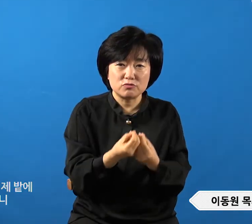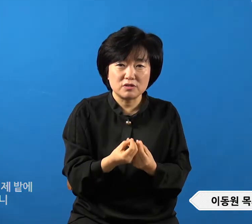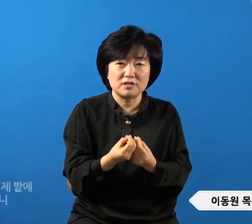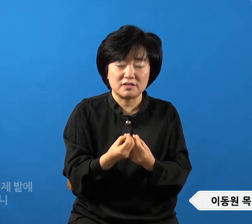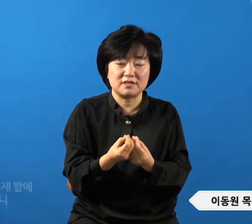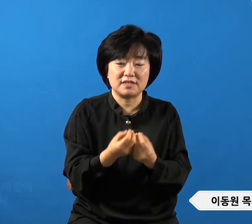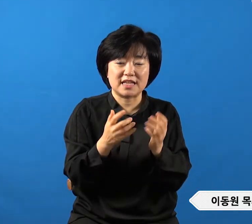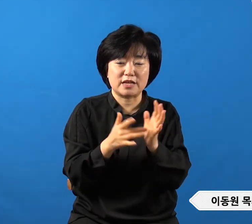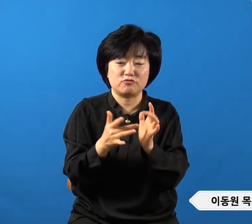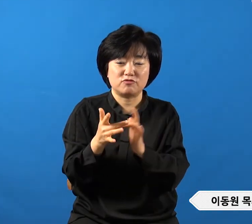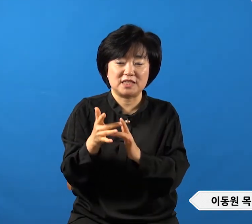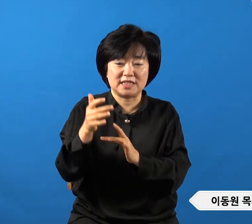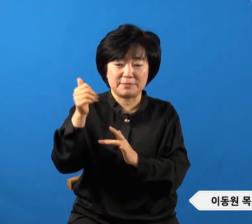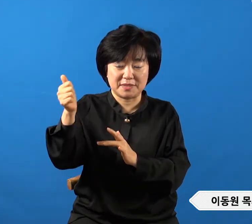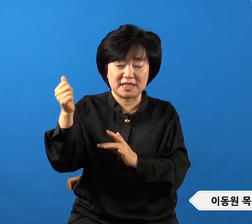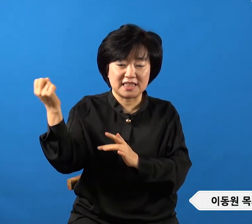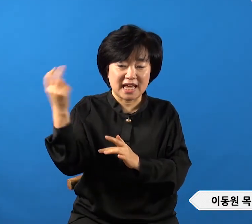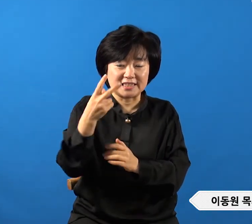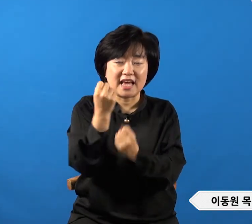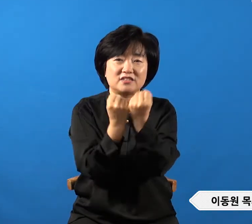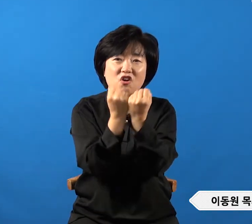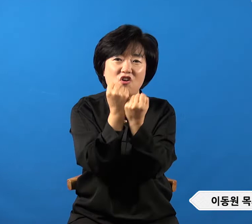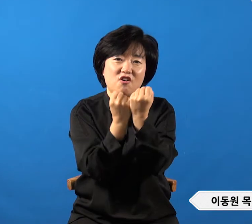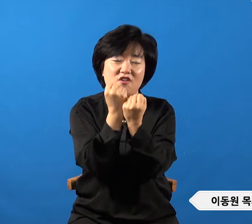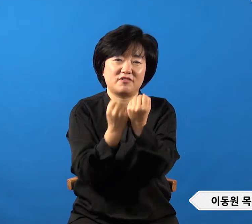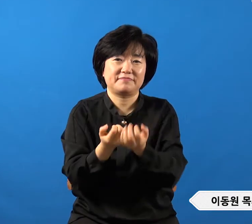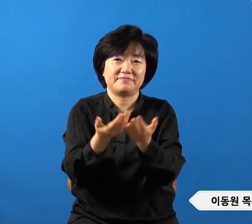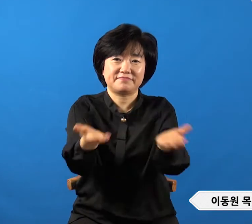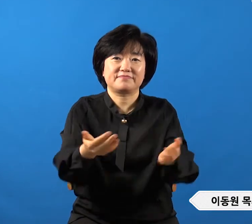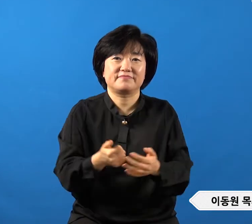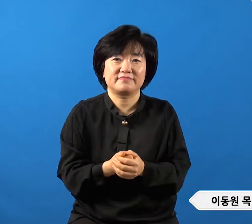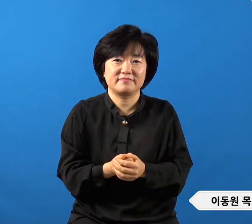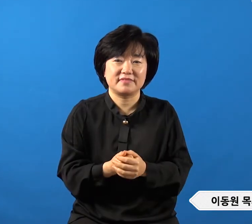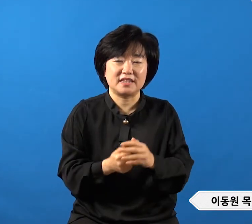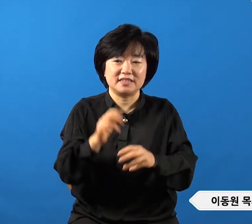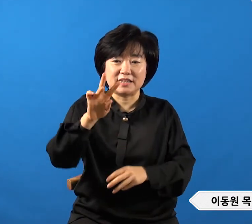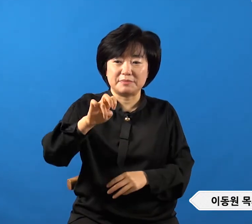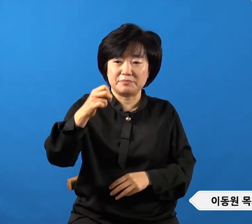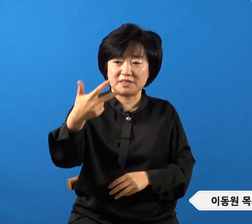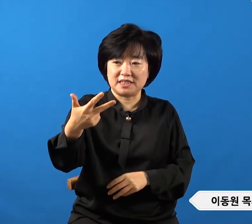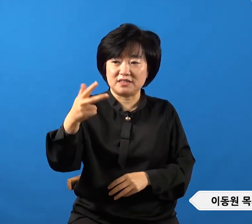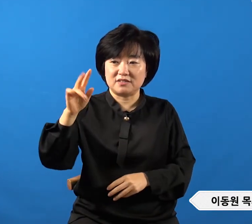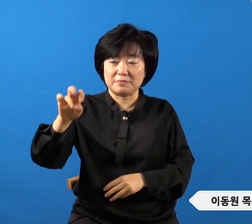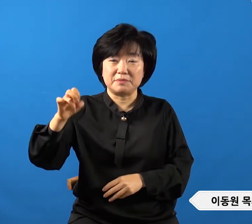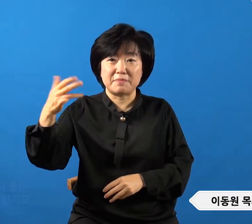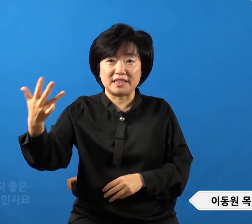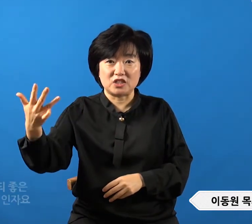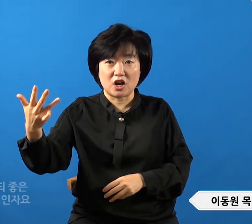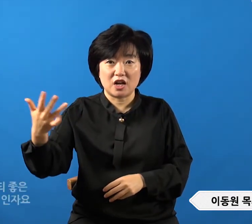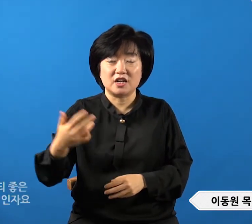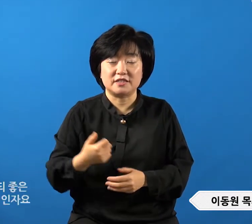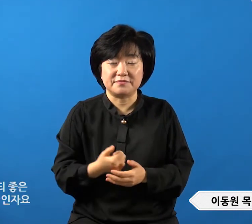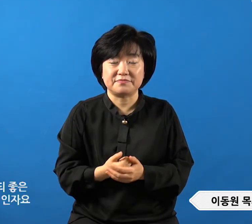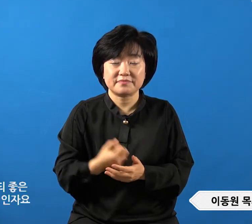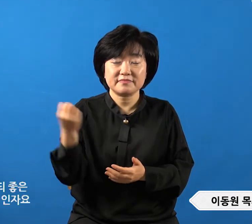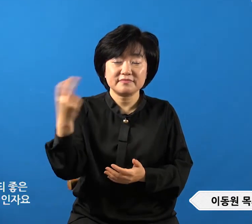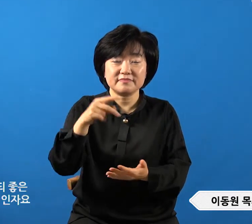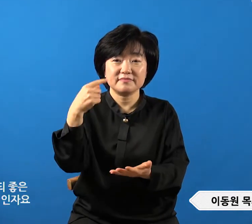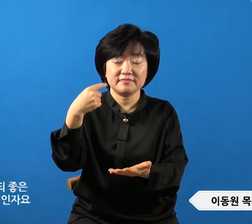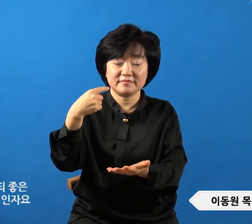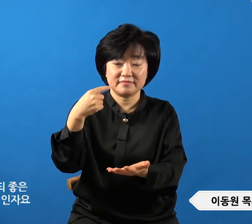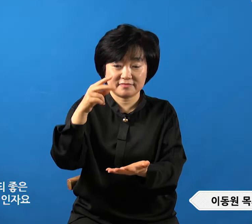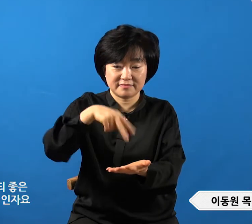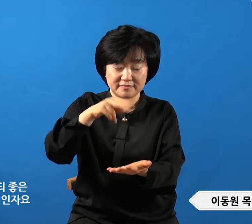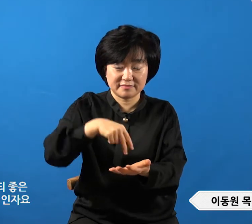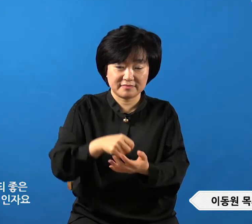비유를 또 예수님이 다시 해석하십니다. 37절, 38절이에요. 한번